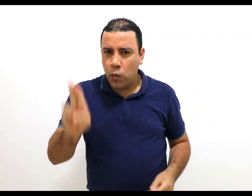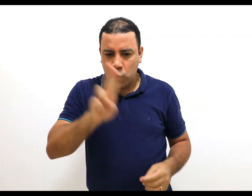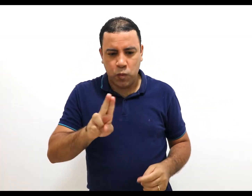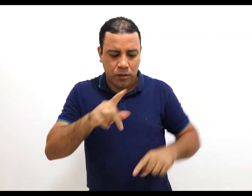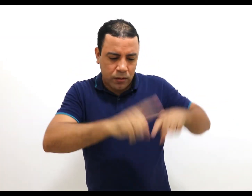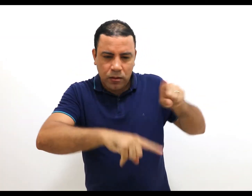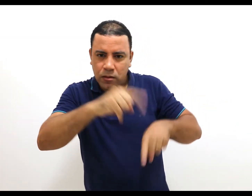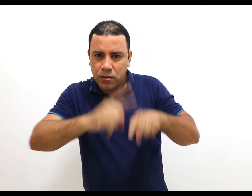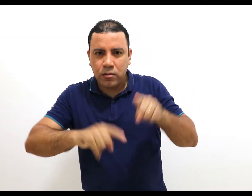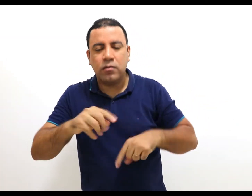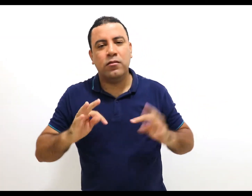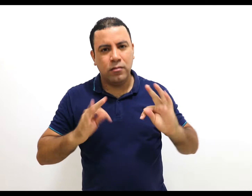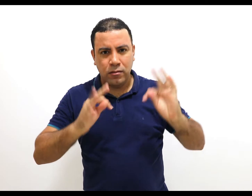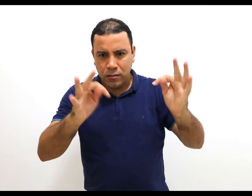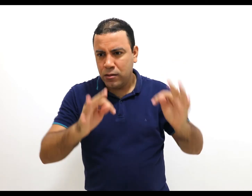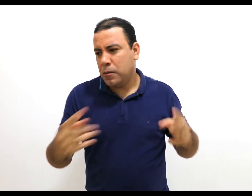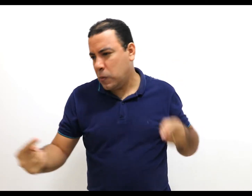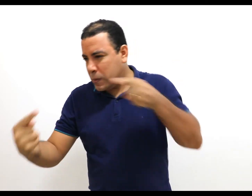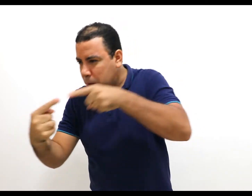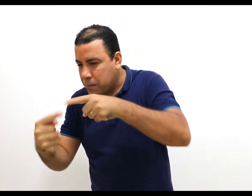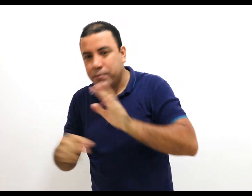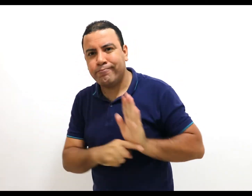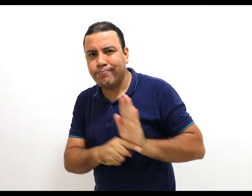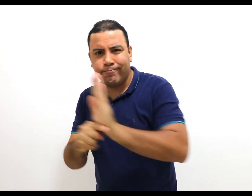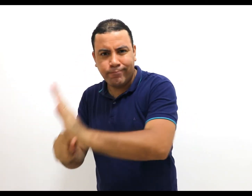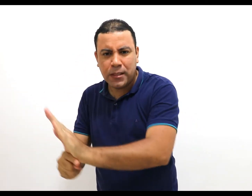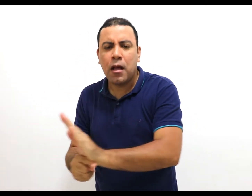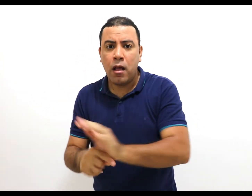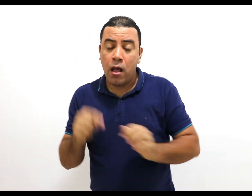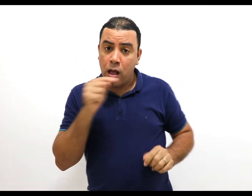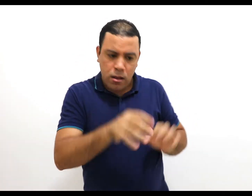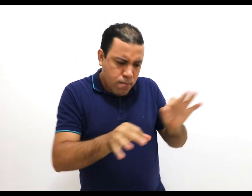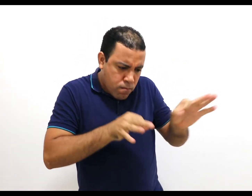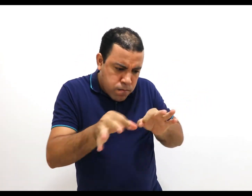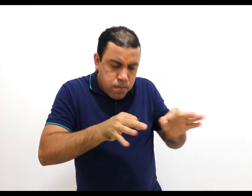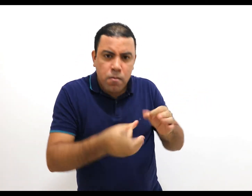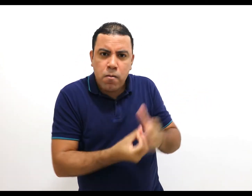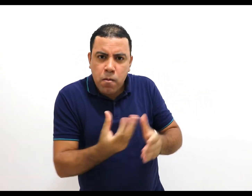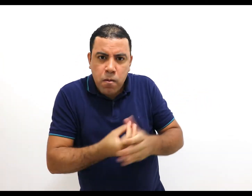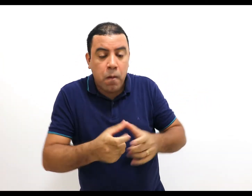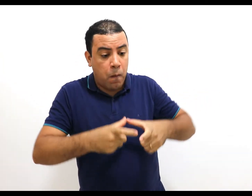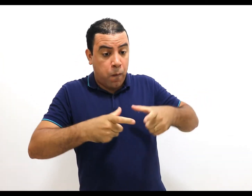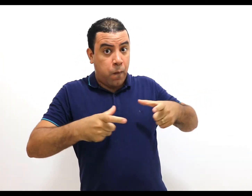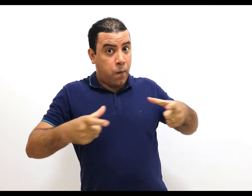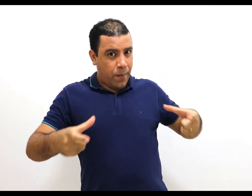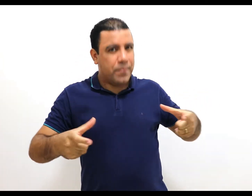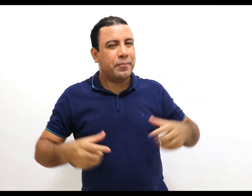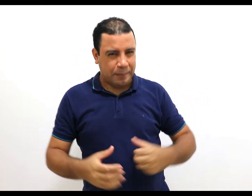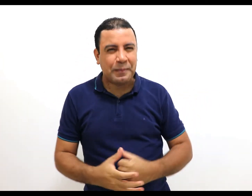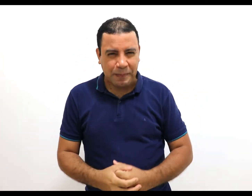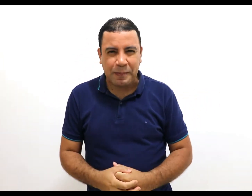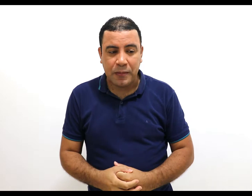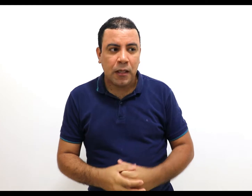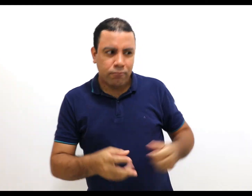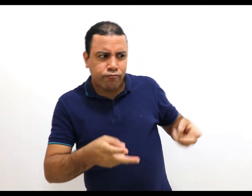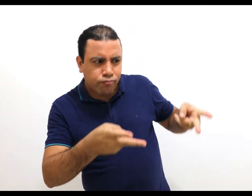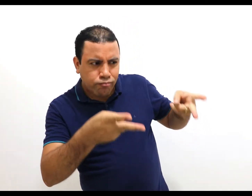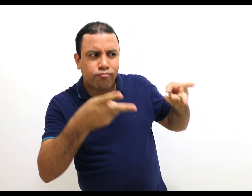o uso de recursos tecnológicos desenvolvidos para esse fim também está